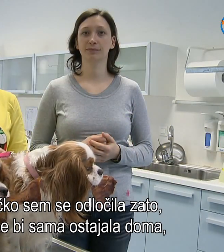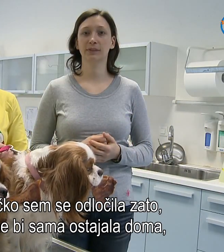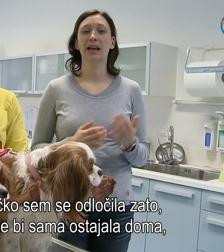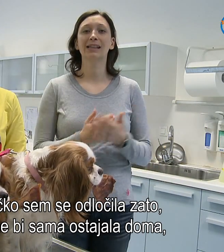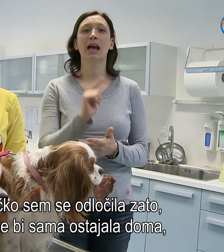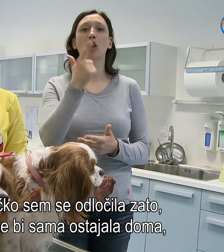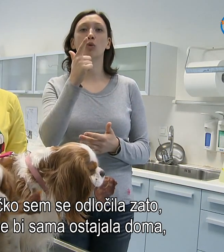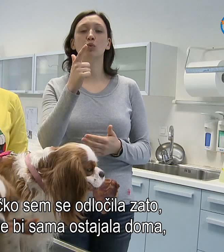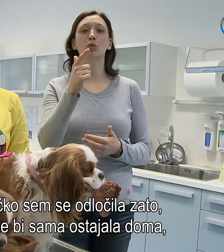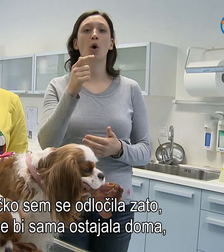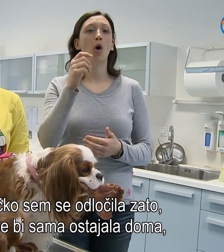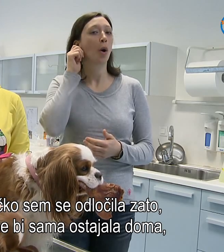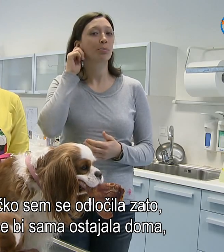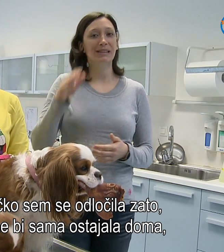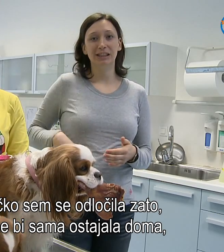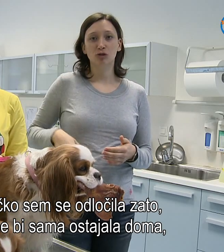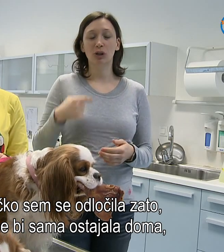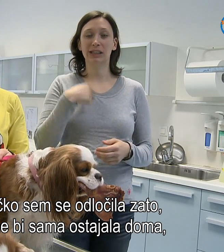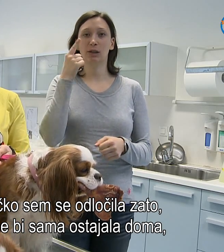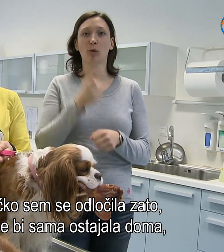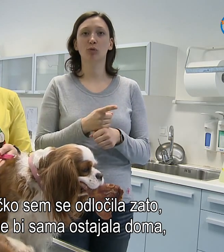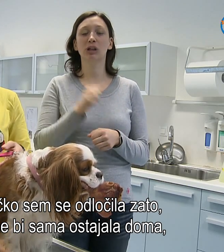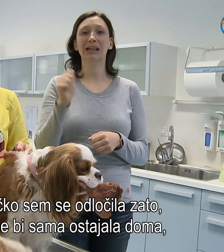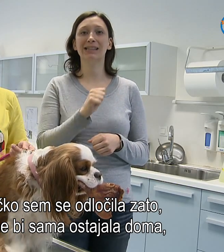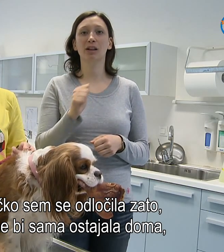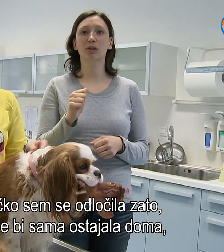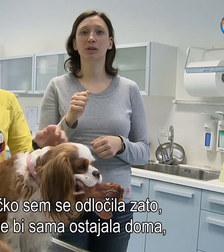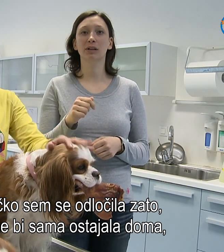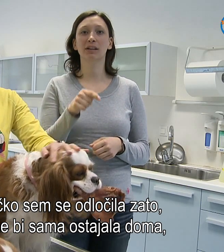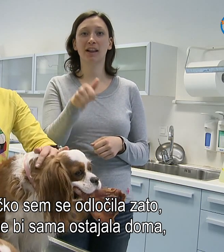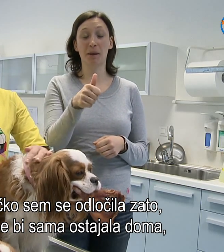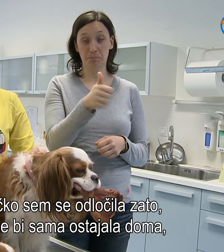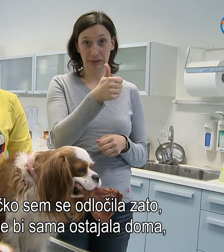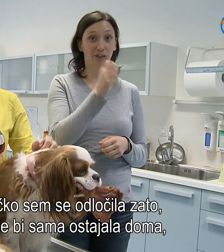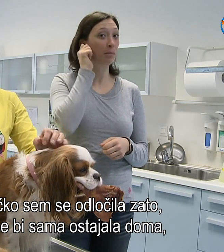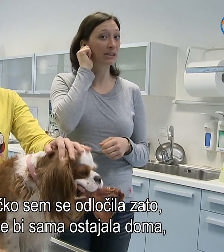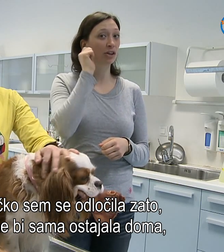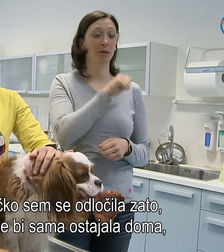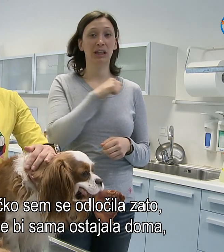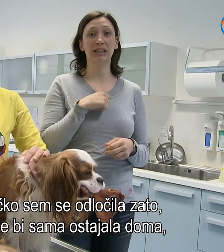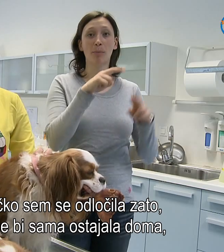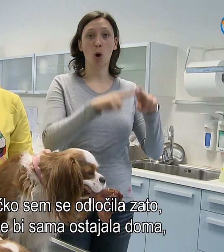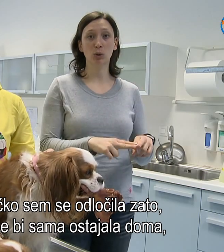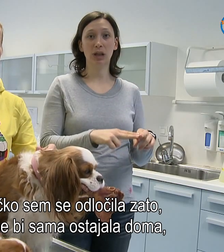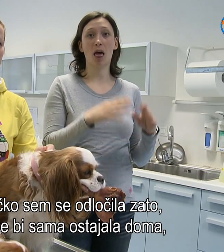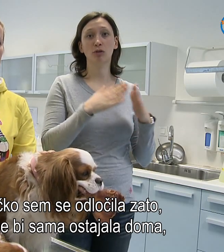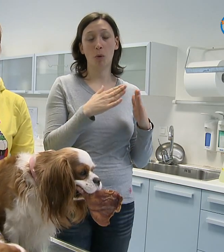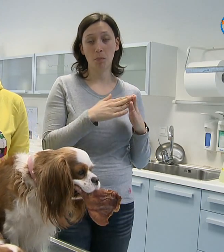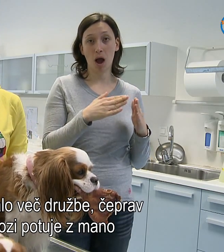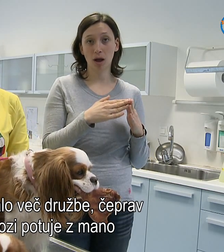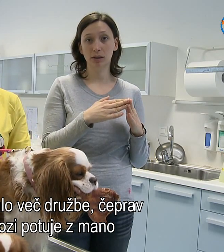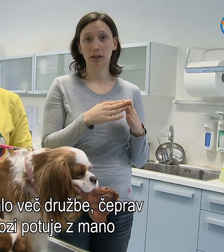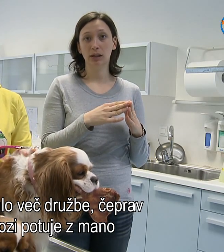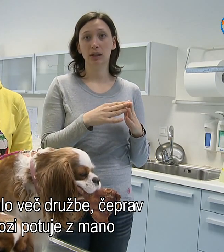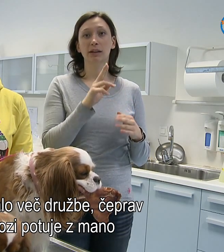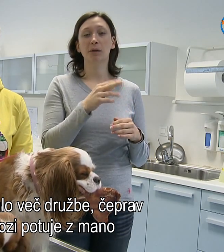Za drugo psičko sem se odločila zato, da ta psička ne bi sama ostajala doma,